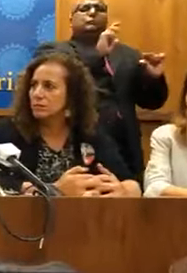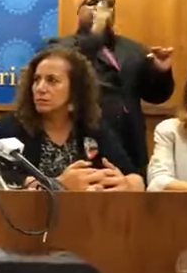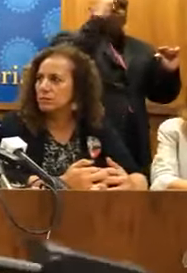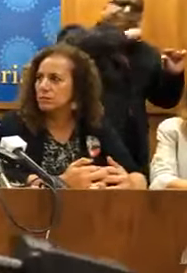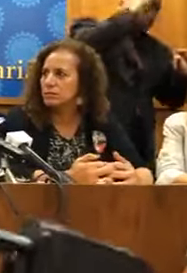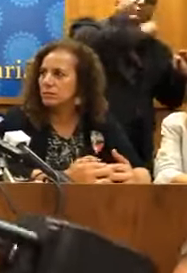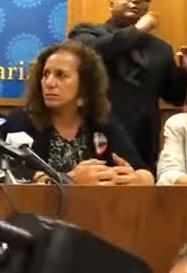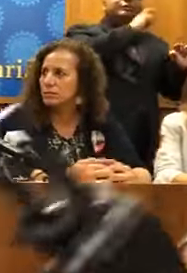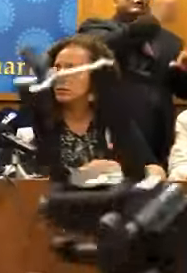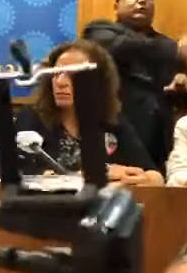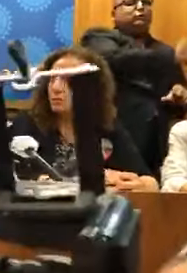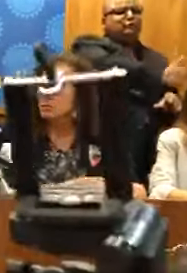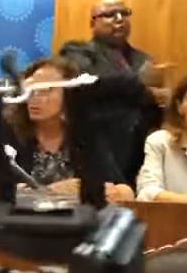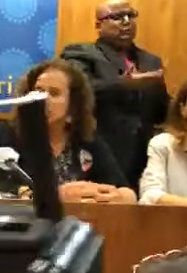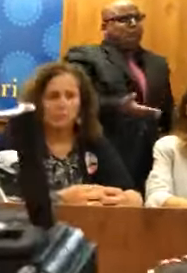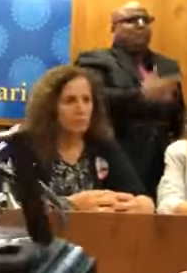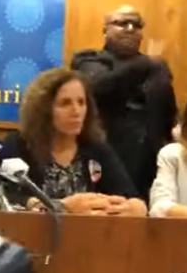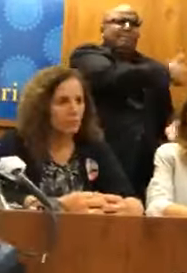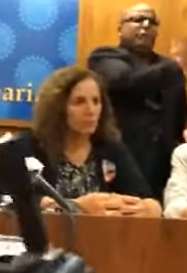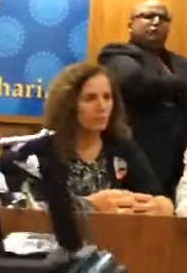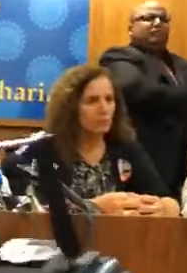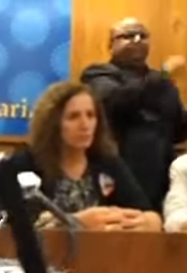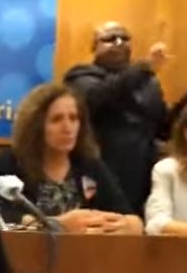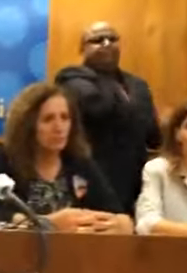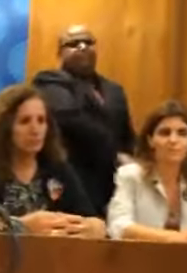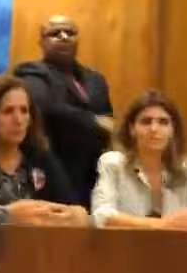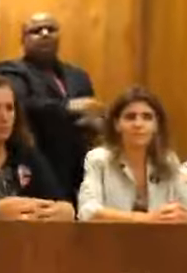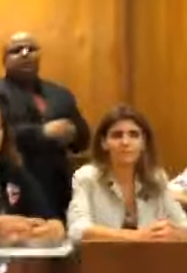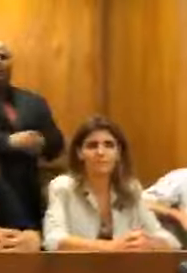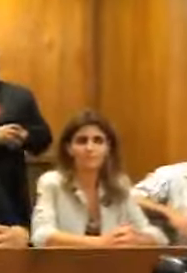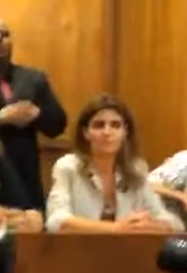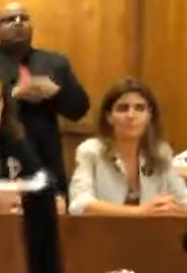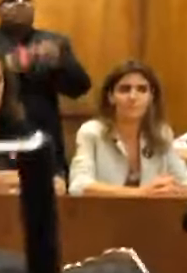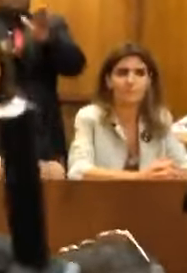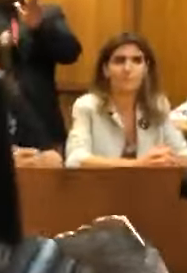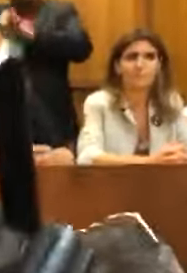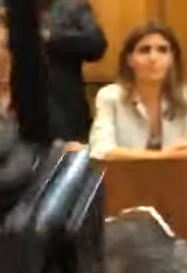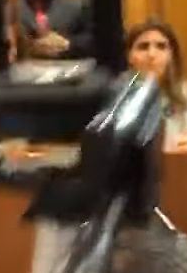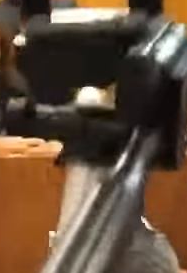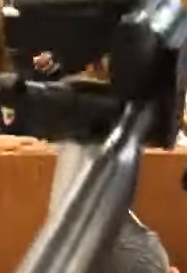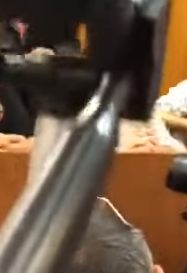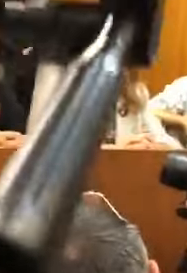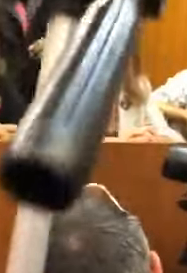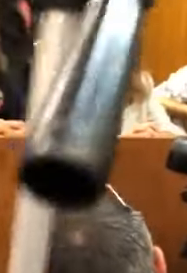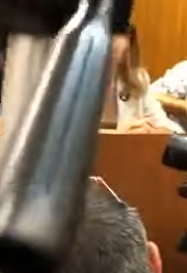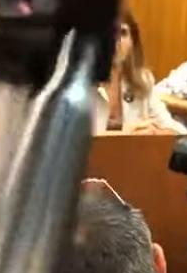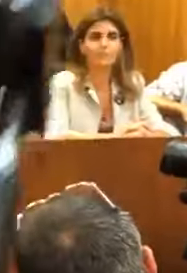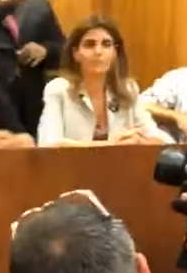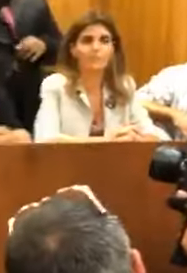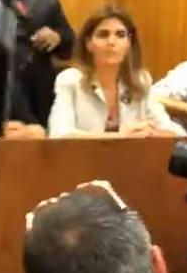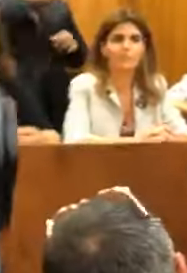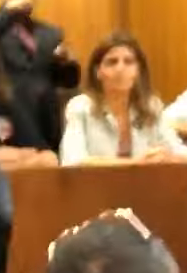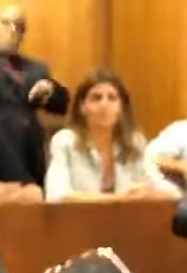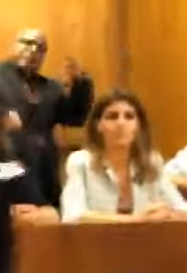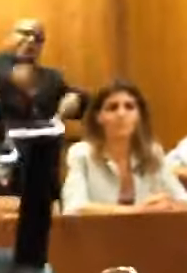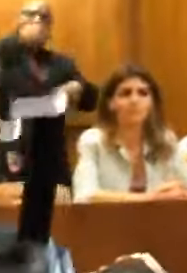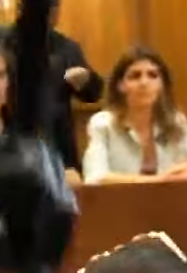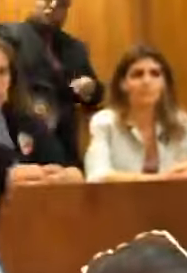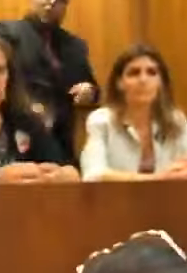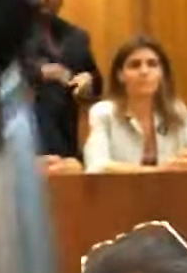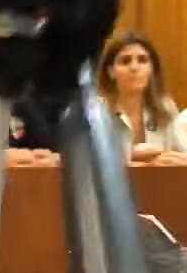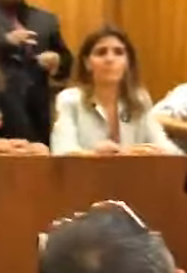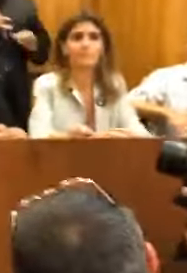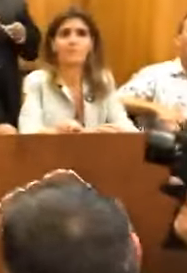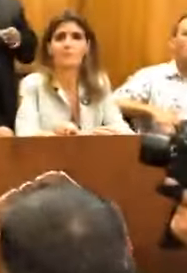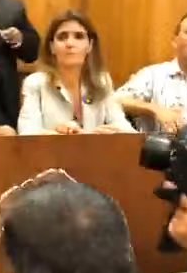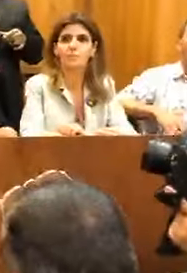já tivemos no primeiro. O candidato Marcos Haddock da Indonésia, você mais uma vez chamou seu candidato para o debate agora há pouco nessa palestra. Ele já disse que ele vai